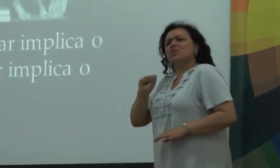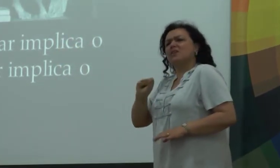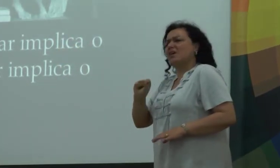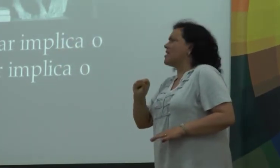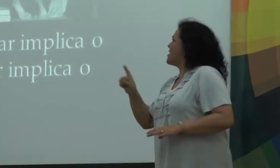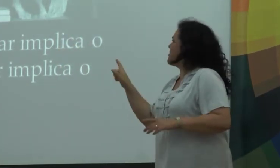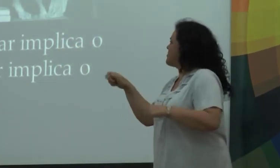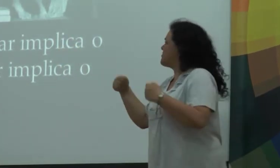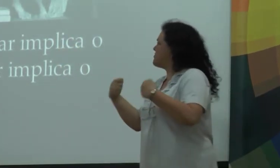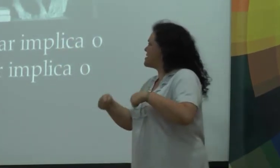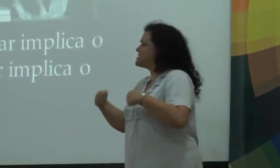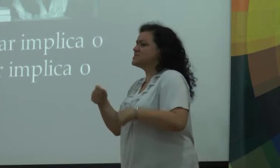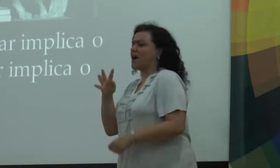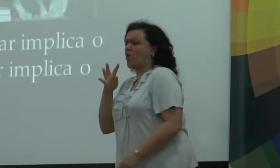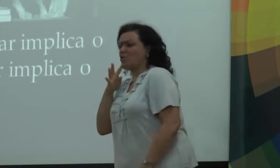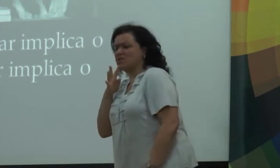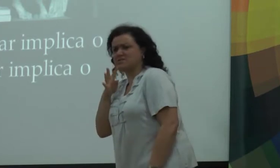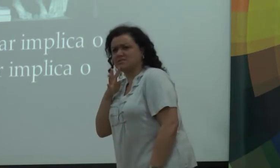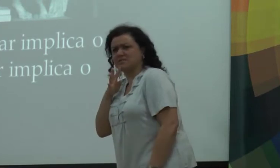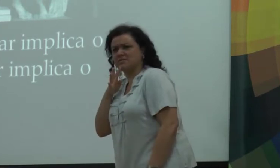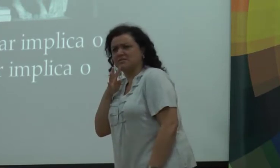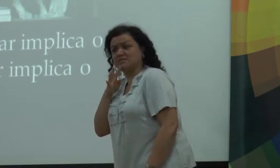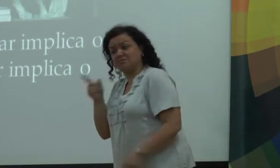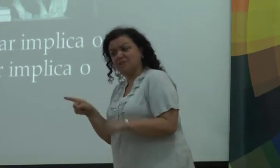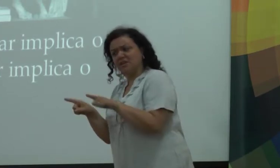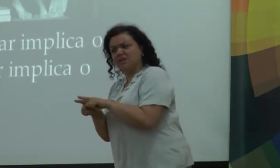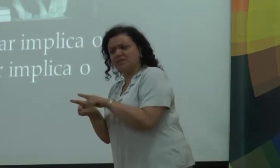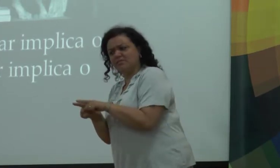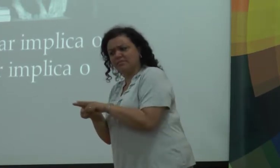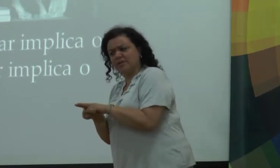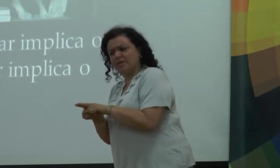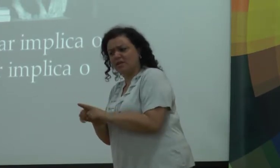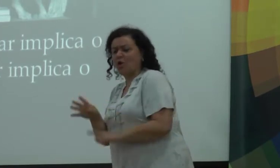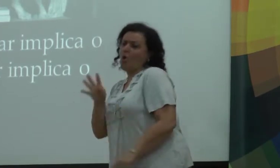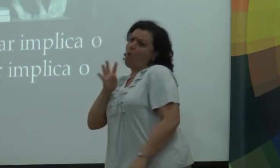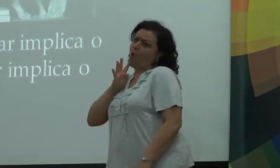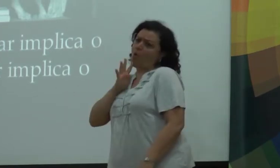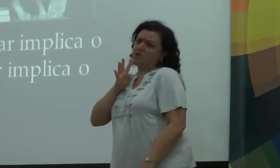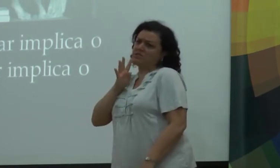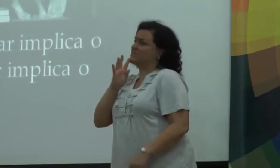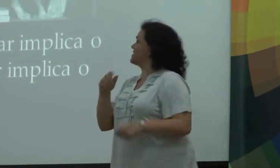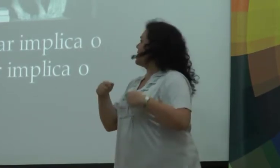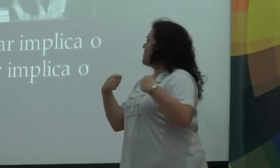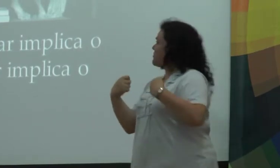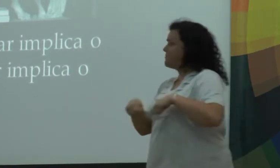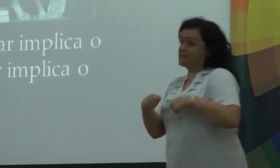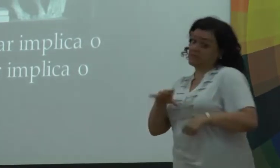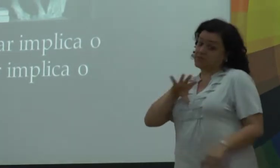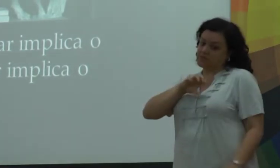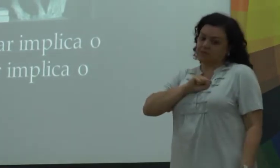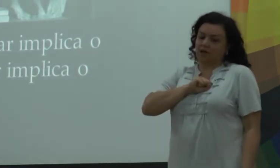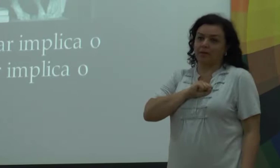amar é o quê? Precisa o quê? Conhecer. E conhecer precisa